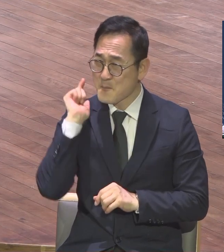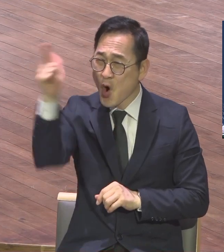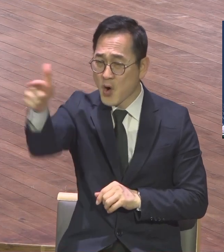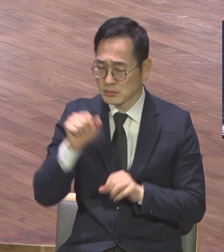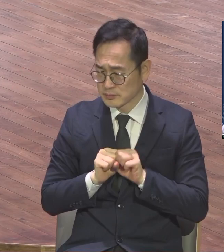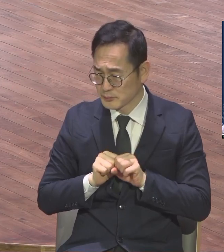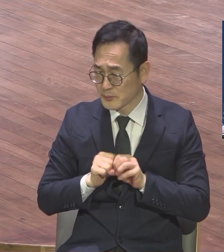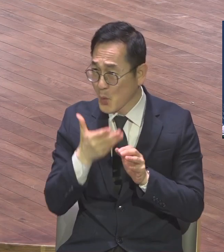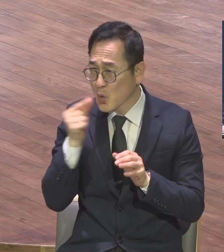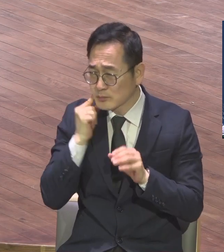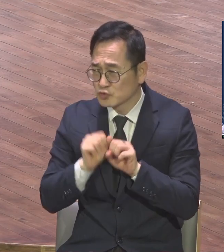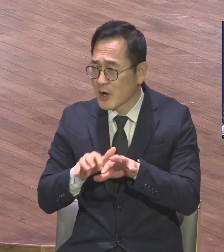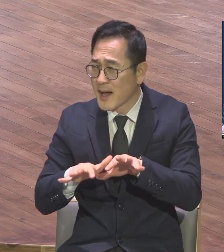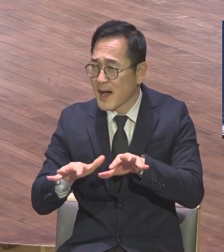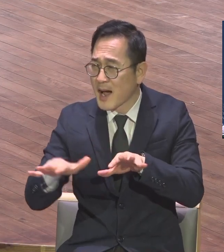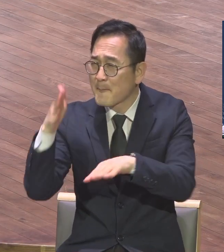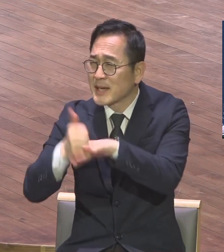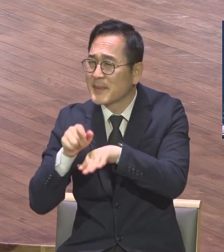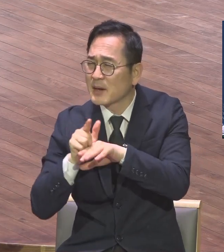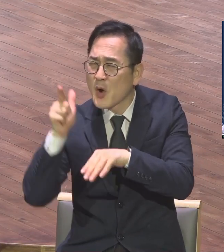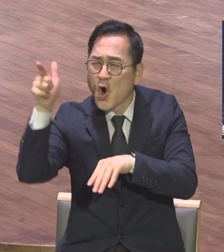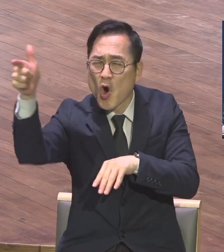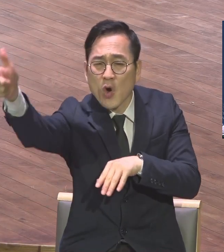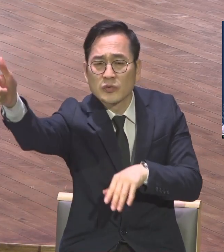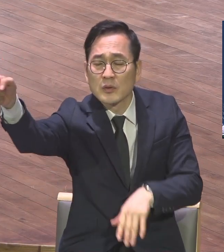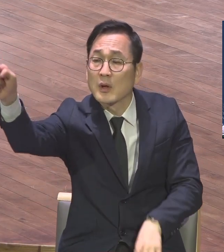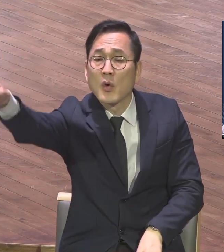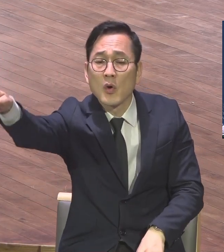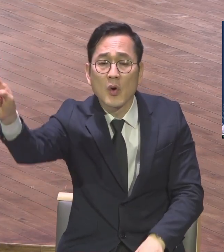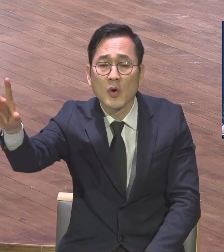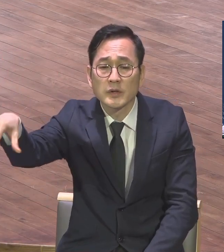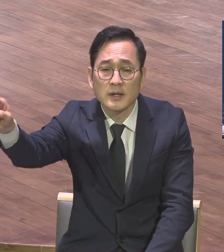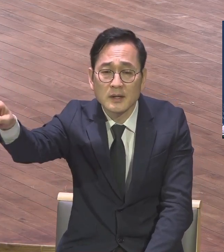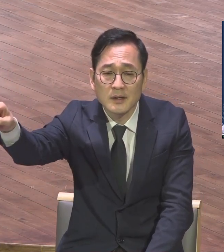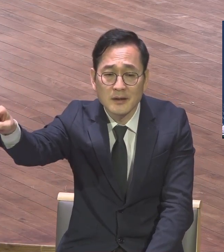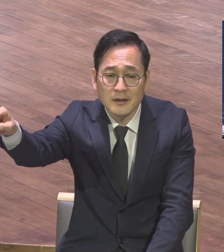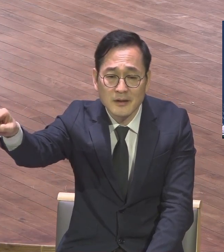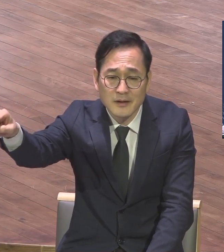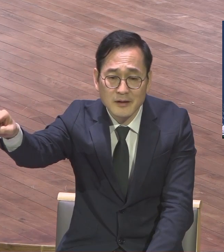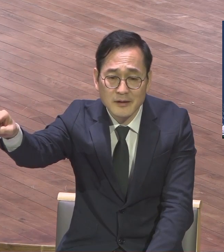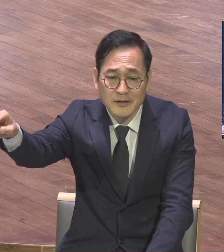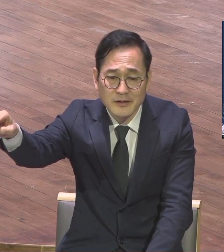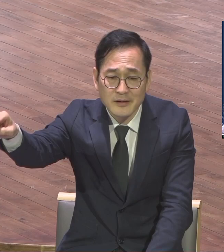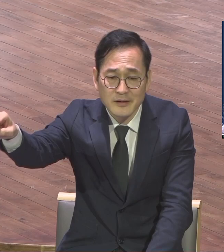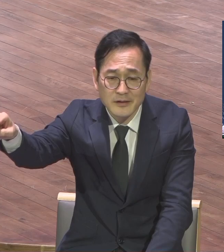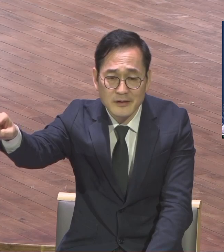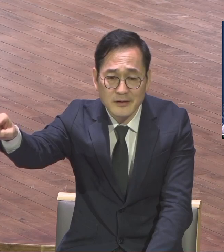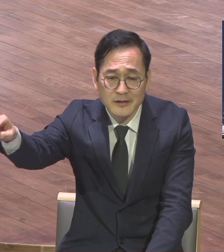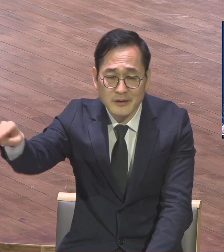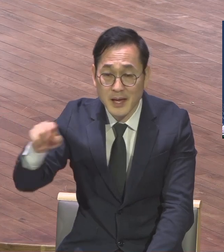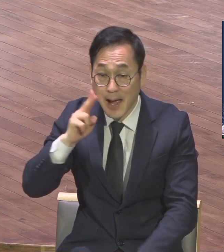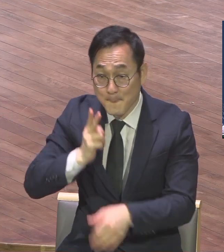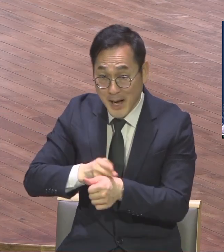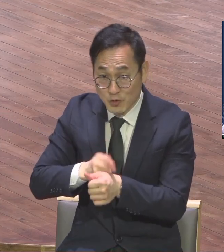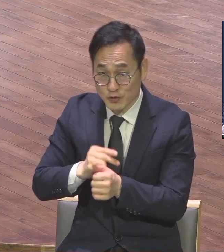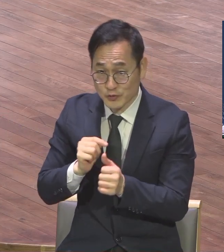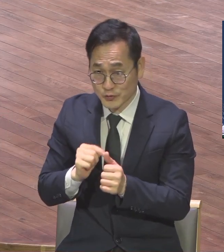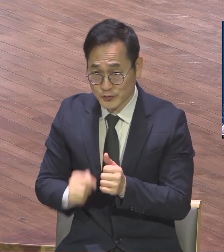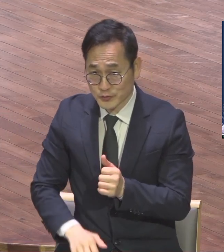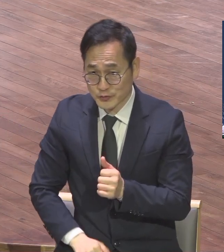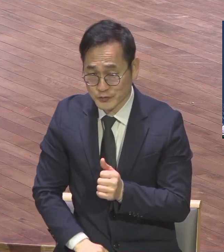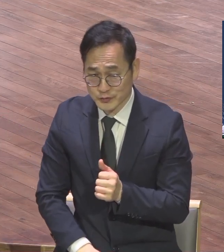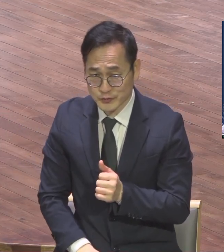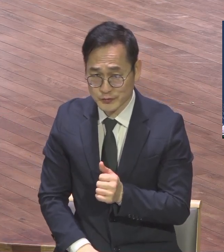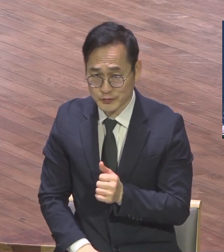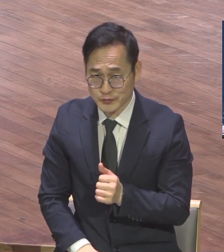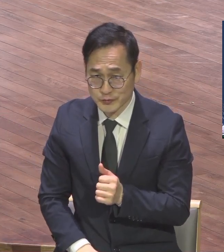말합니다. 나에게 가장 먼 곳은 어디인가? 1세기 그리스도인인 사도 바울에게